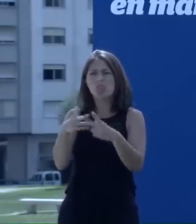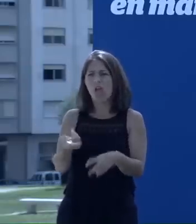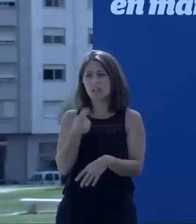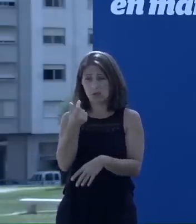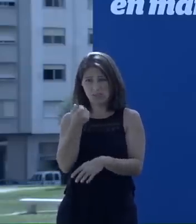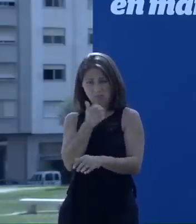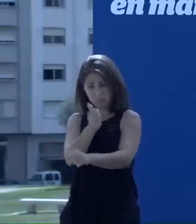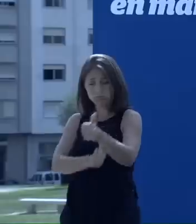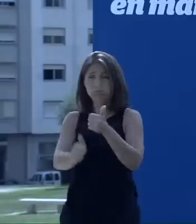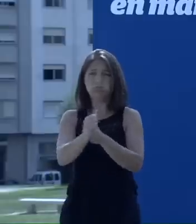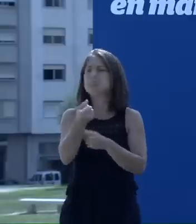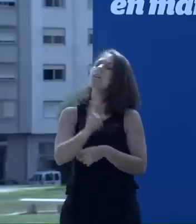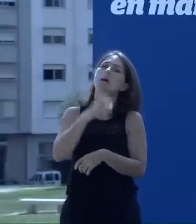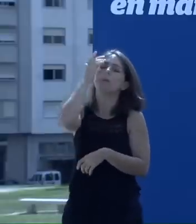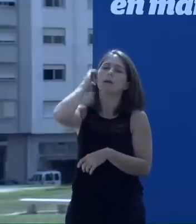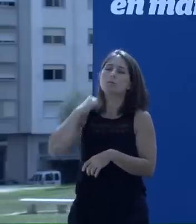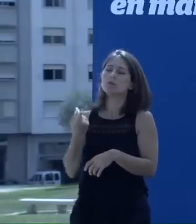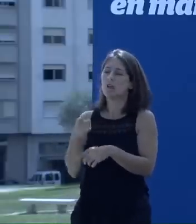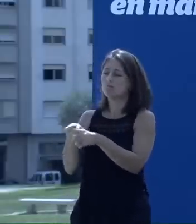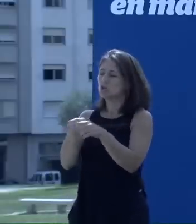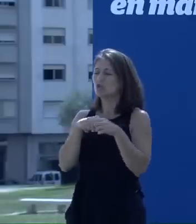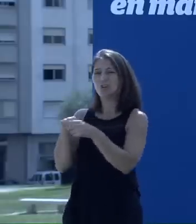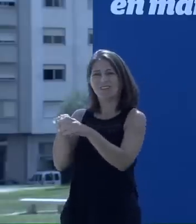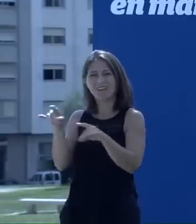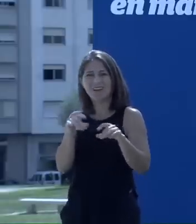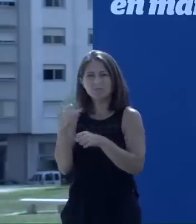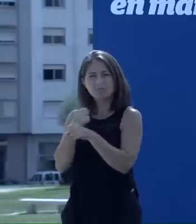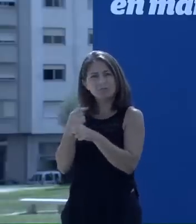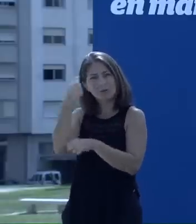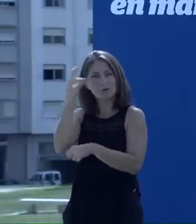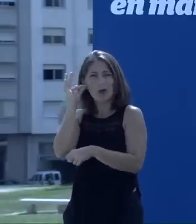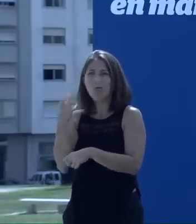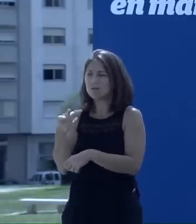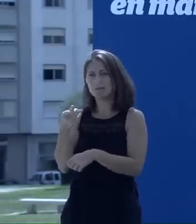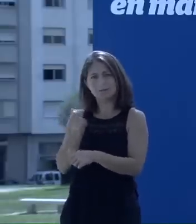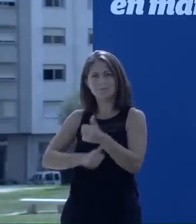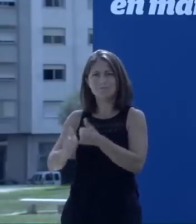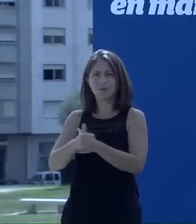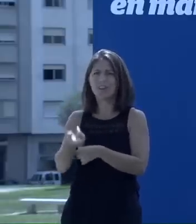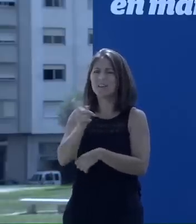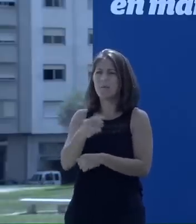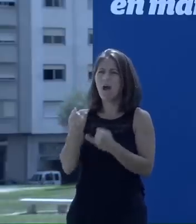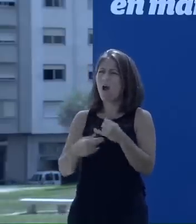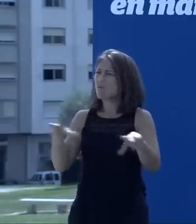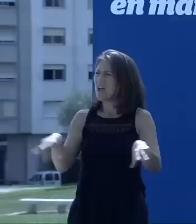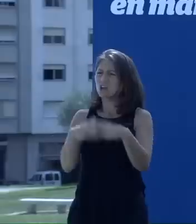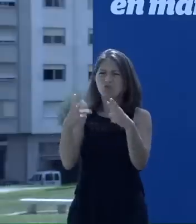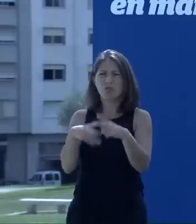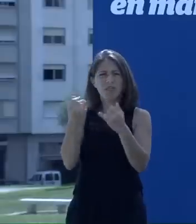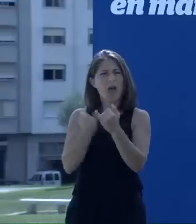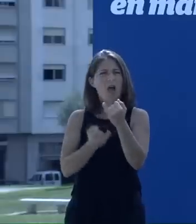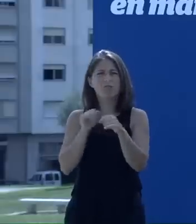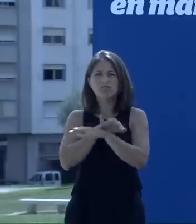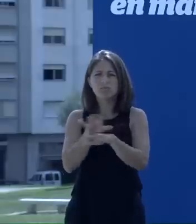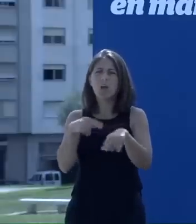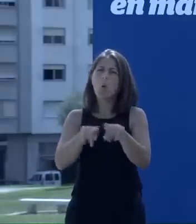da solidaridade interna entre os traballadores e as traballadoras e, por extensión, co resto da sociedade, o